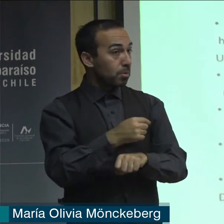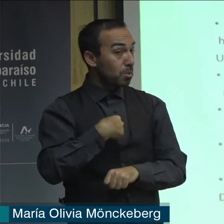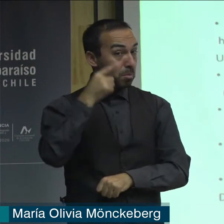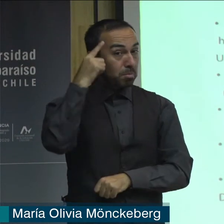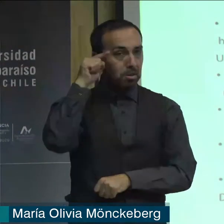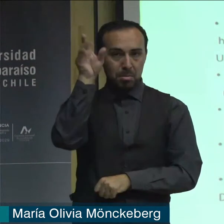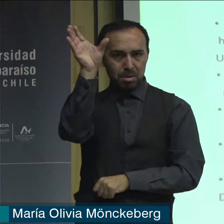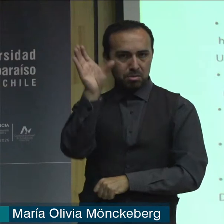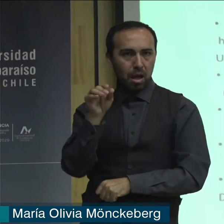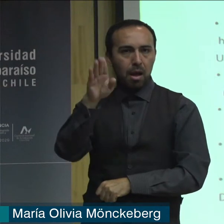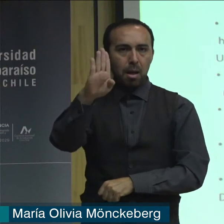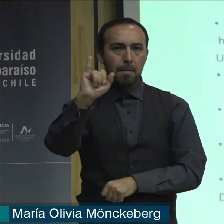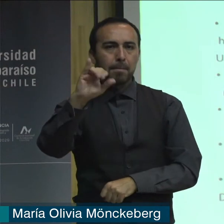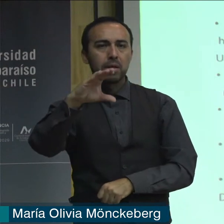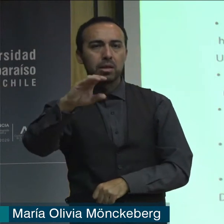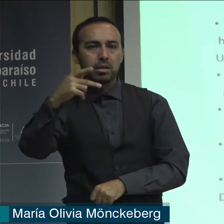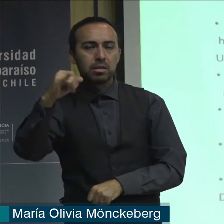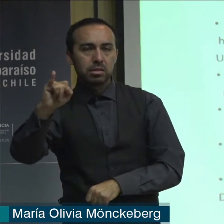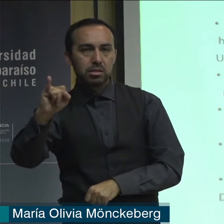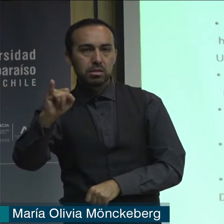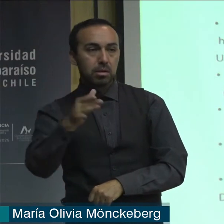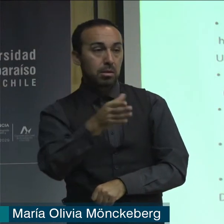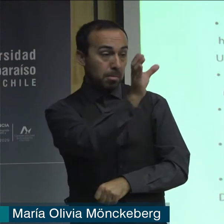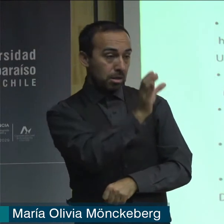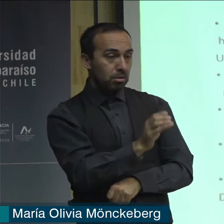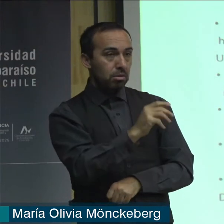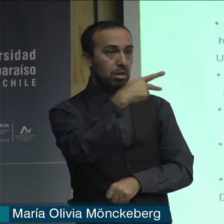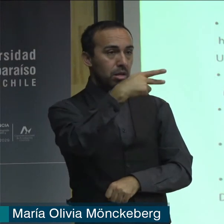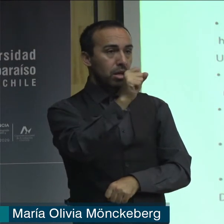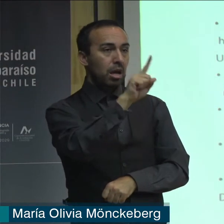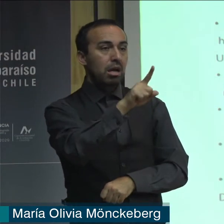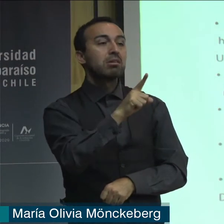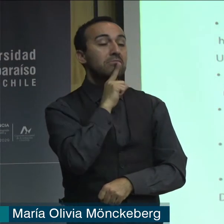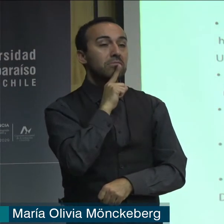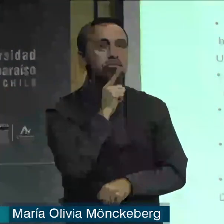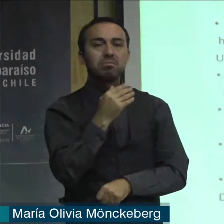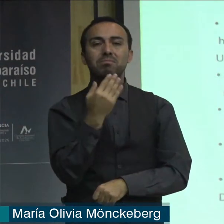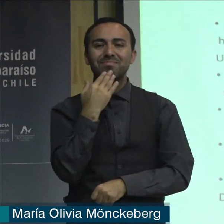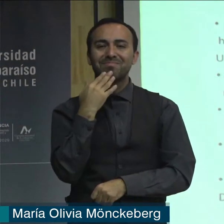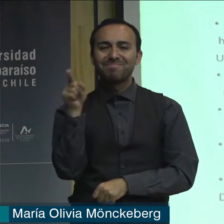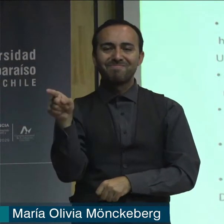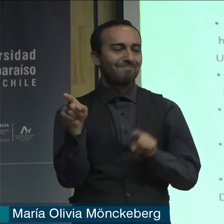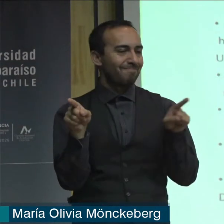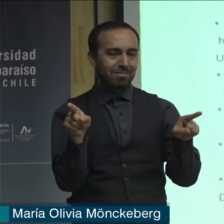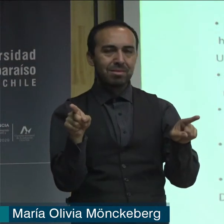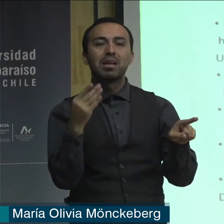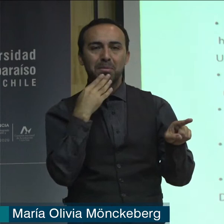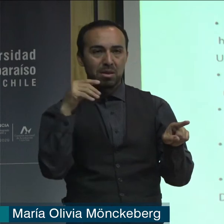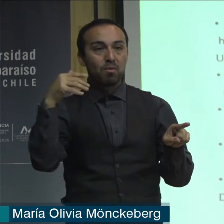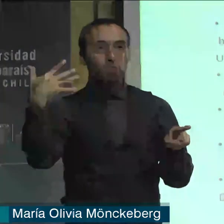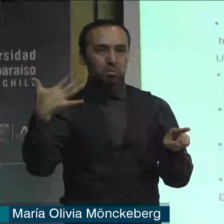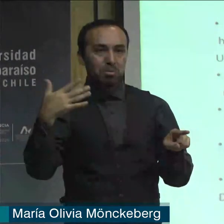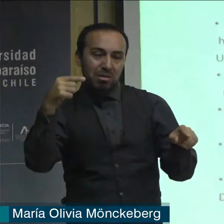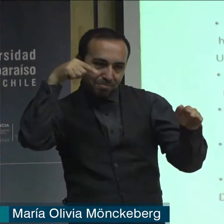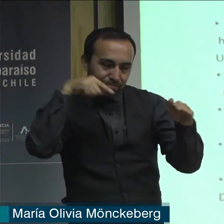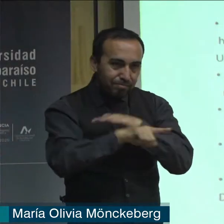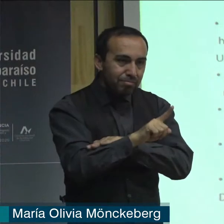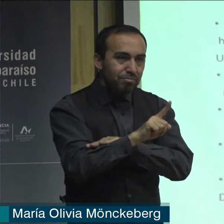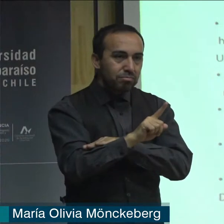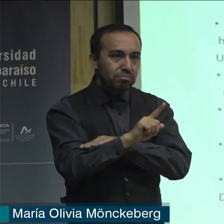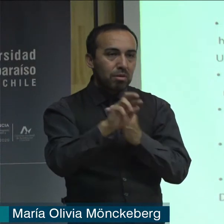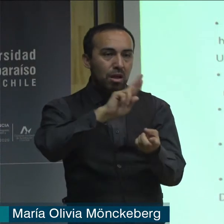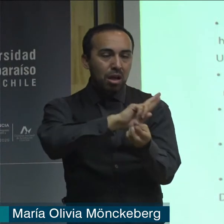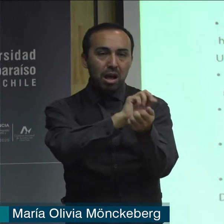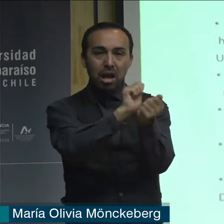bici personas como cast fueron también fundamentales de haber otro